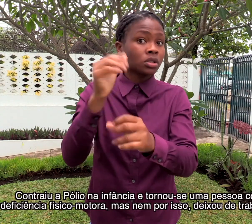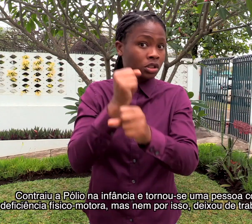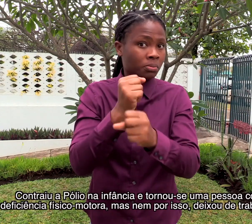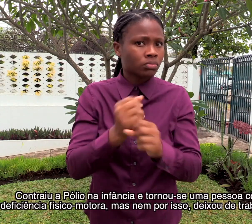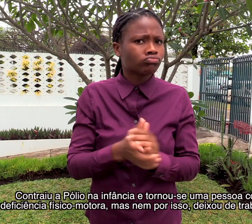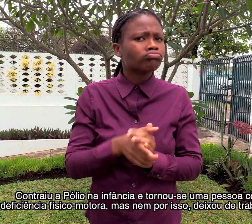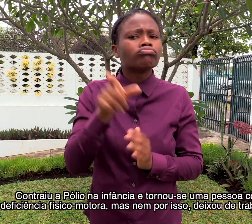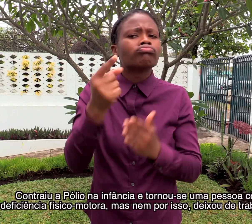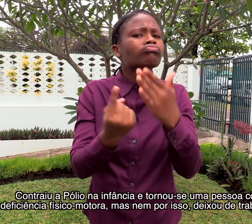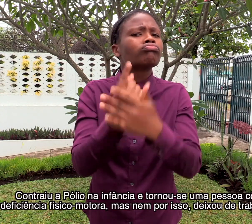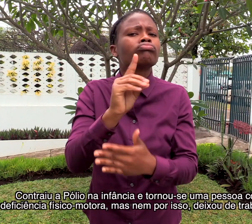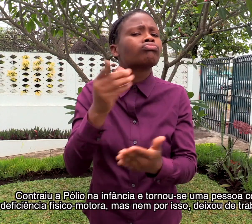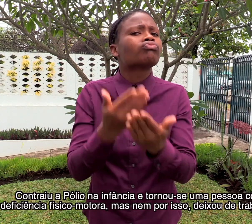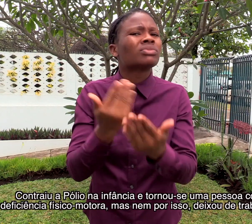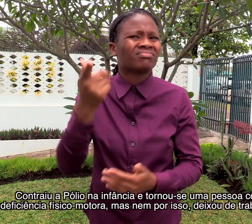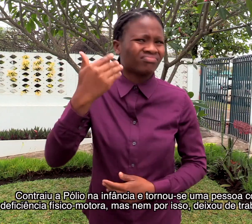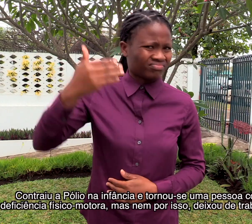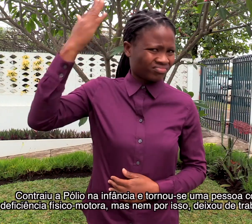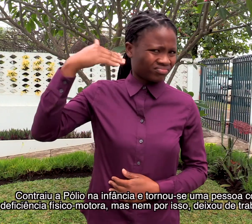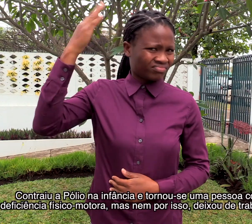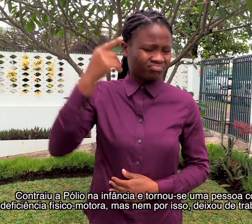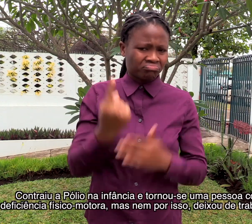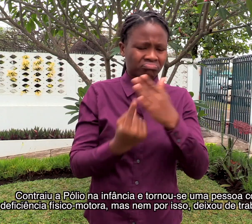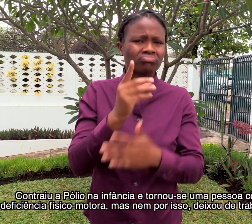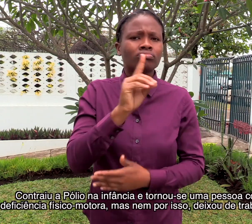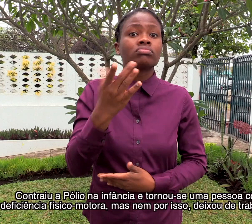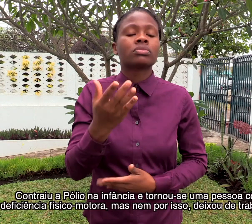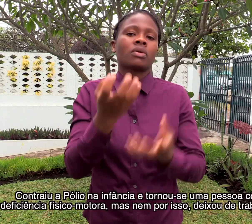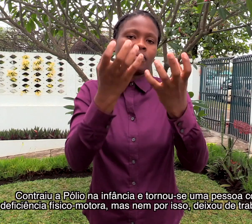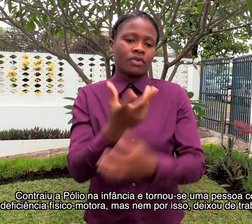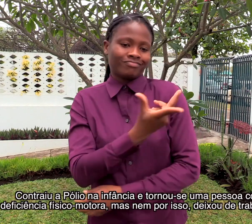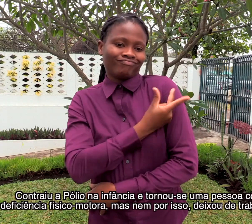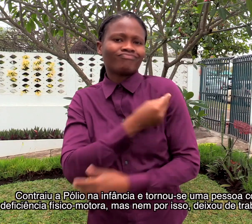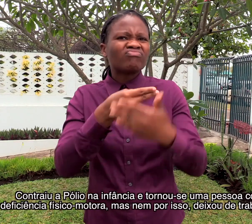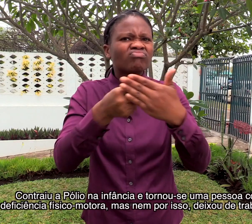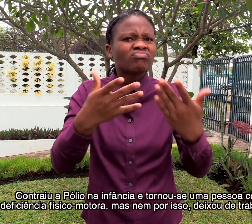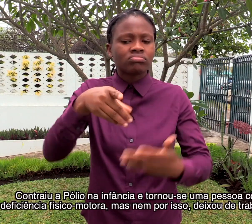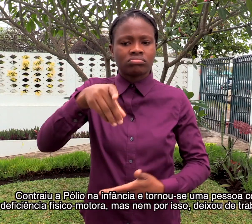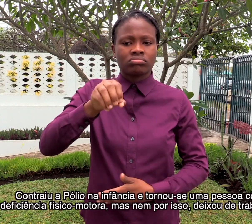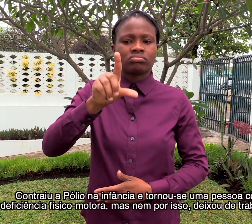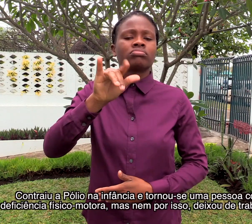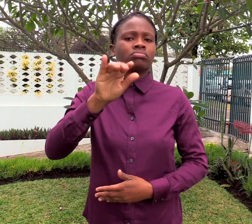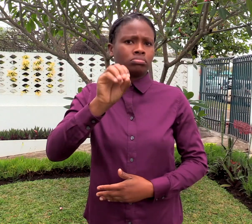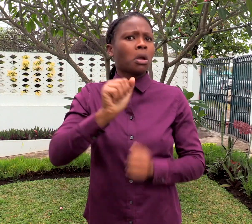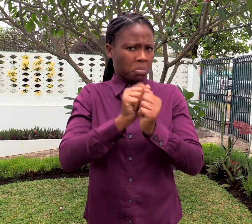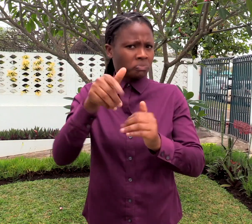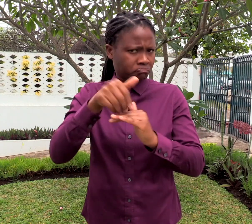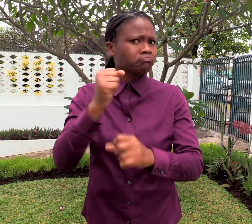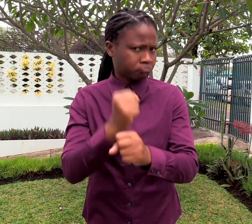Contraiu a polio na infância e tornou-se uma pessoa com deficiência físico-motora. Mas nem por isso deixou de trabalhar.